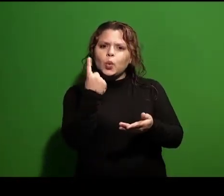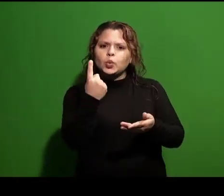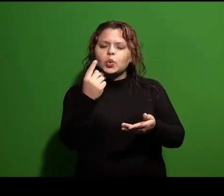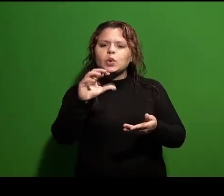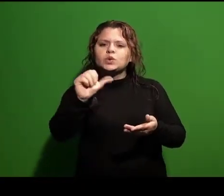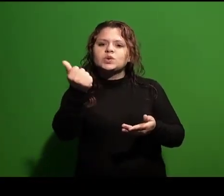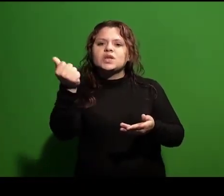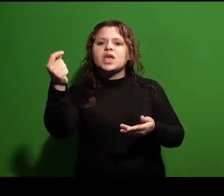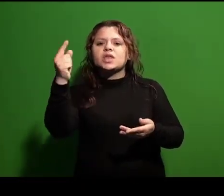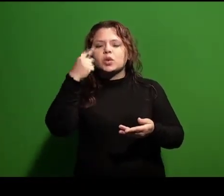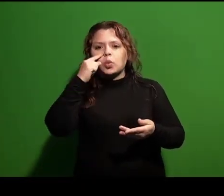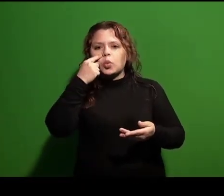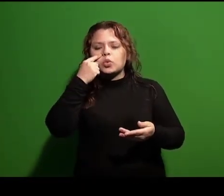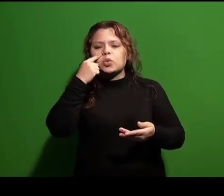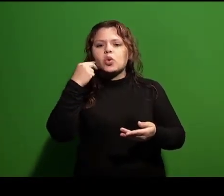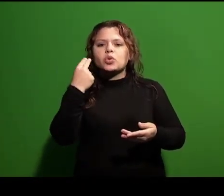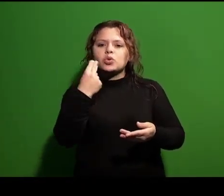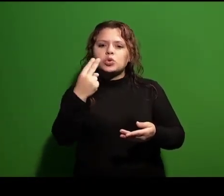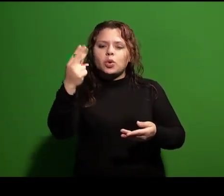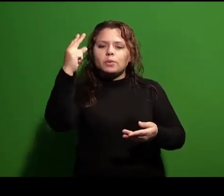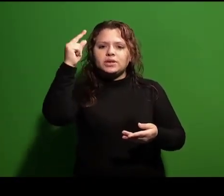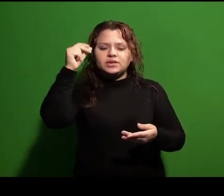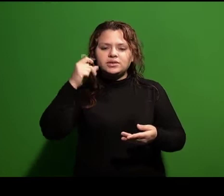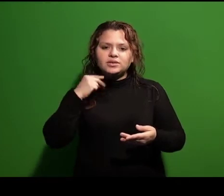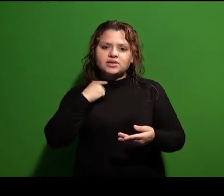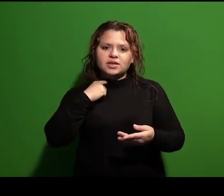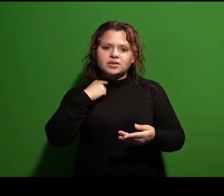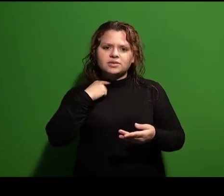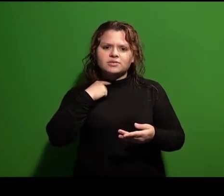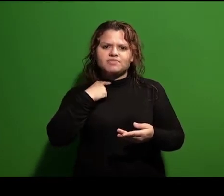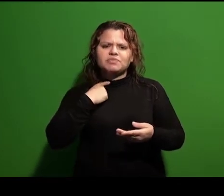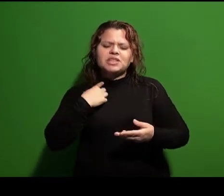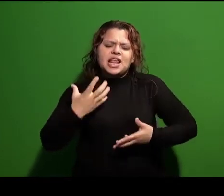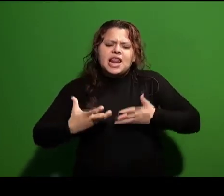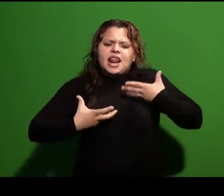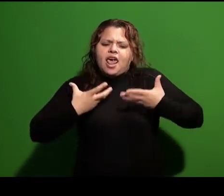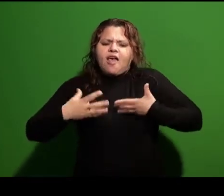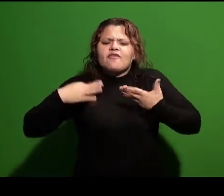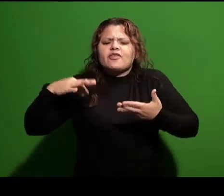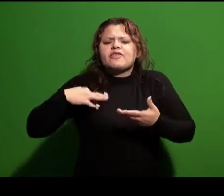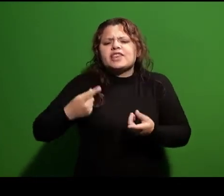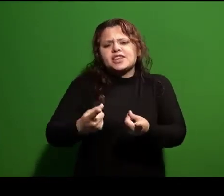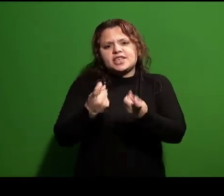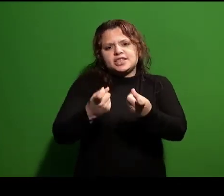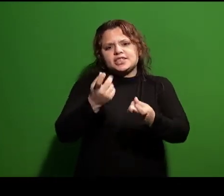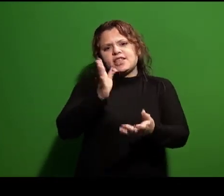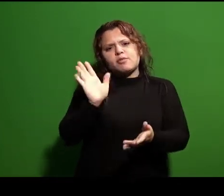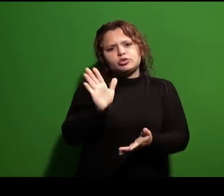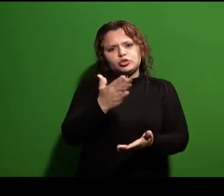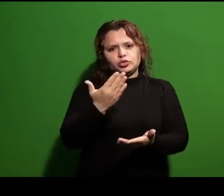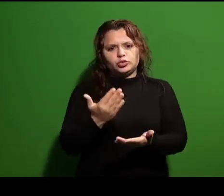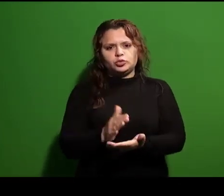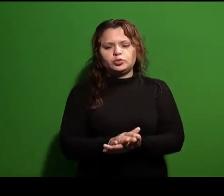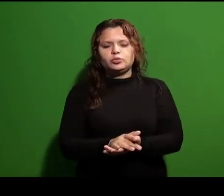Lección 1 para el 6 de julio de 2013. Reavivamiento, nuestra mayor necesidad.